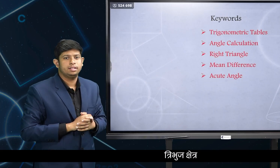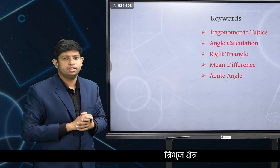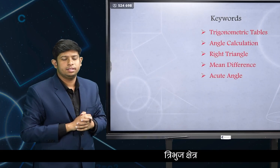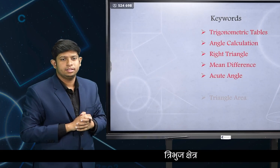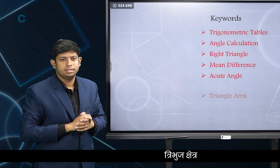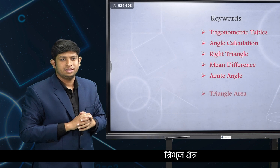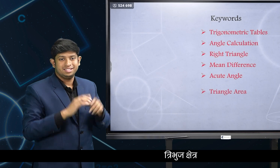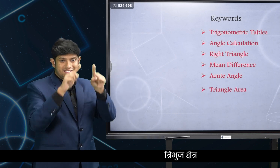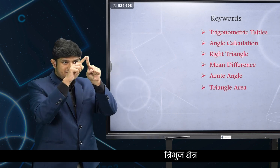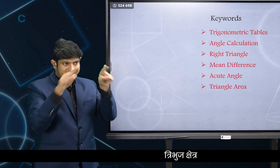त्रिभुज क्षेत्र,